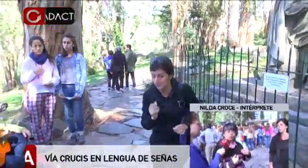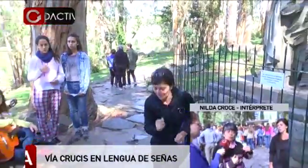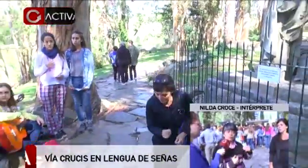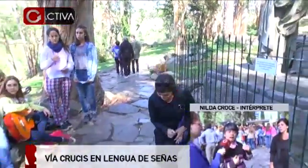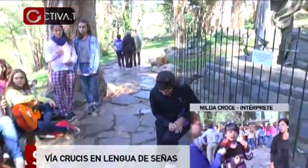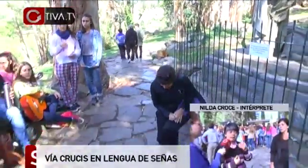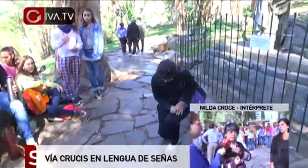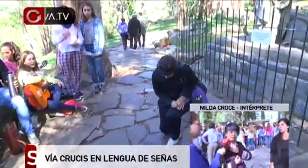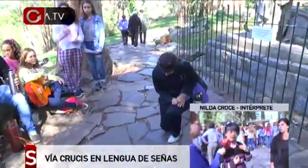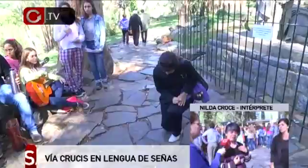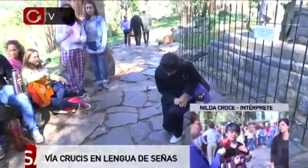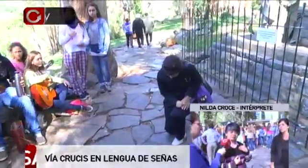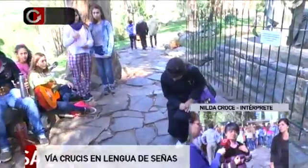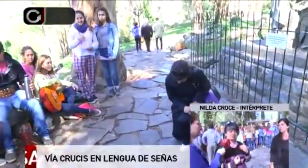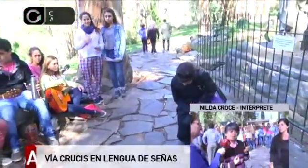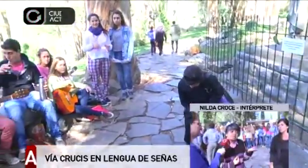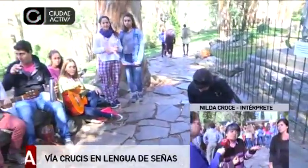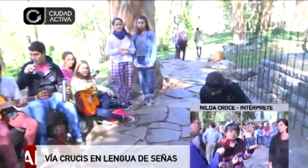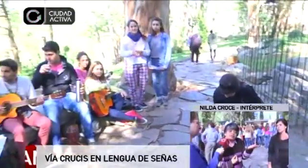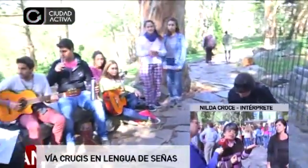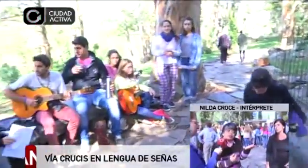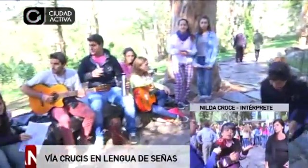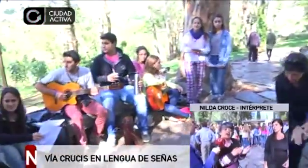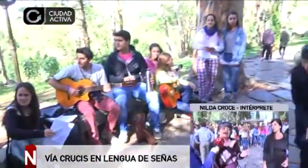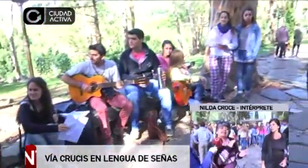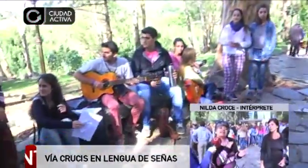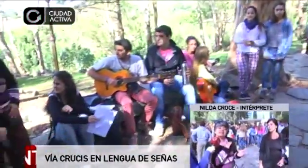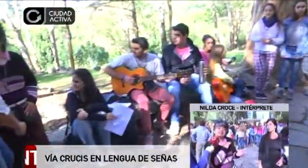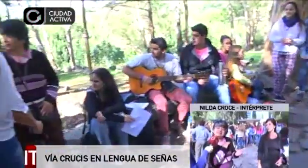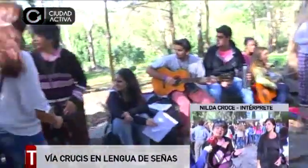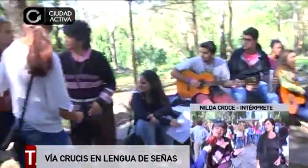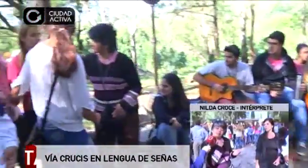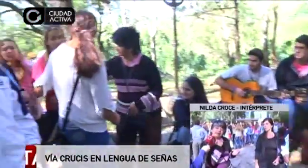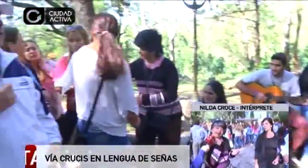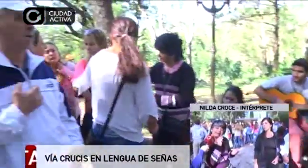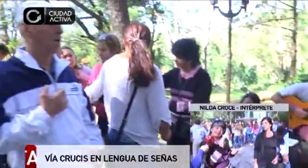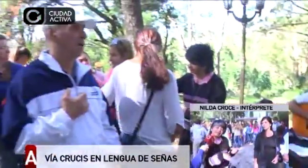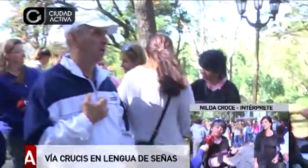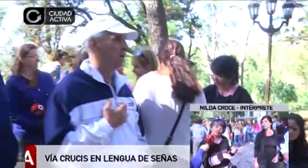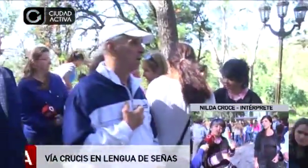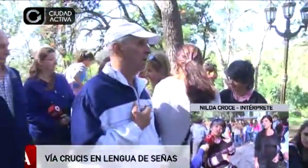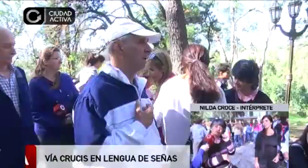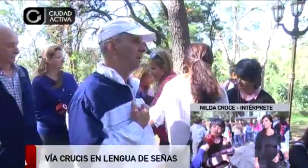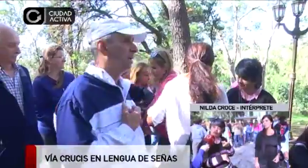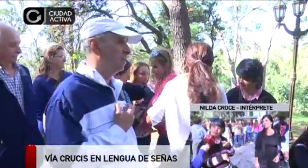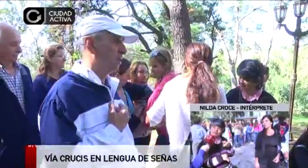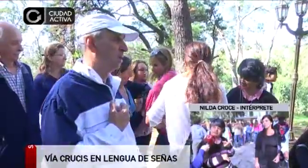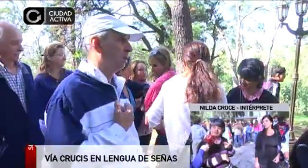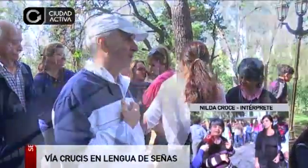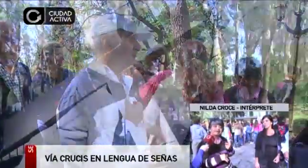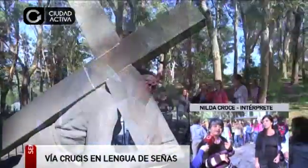Después, una mamá pidió catequesis para el hijo